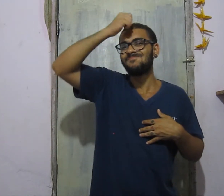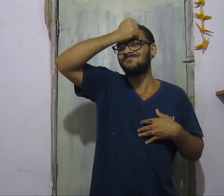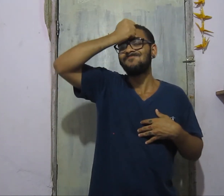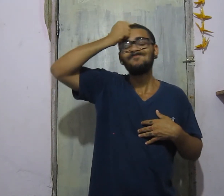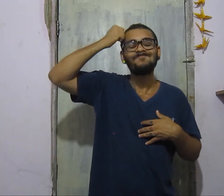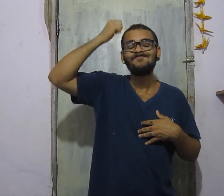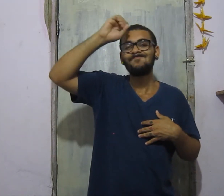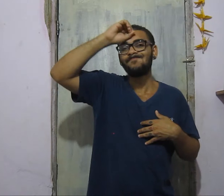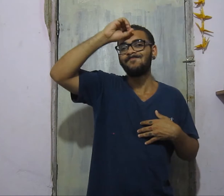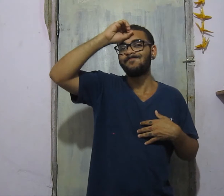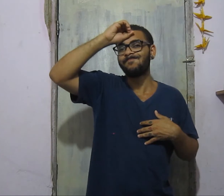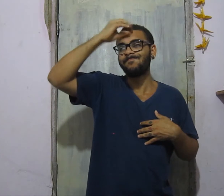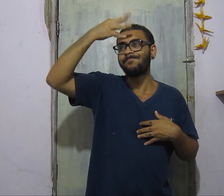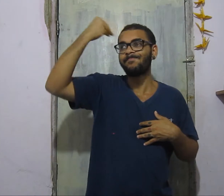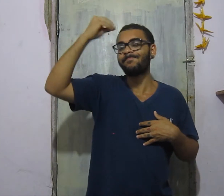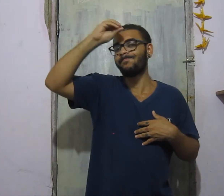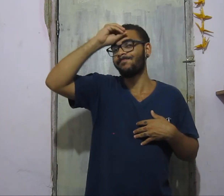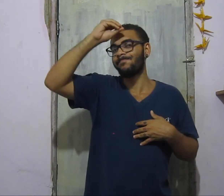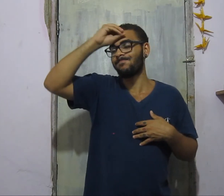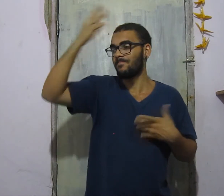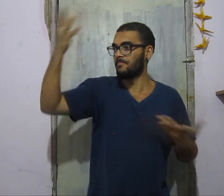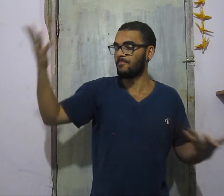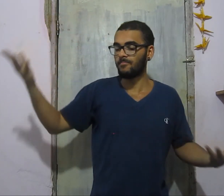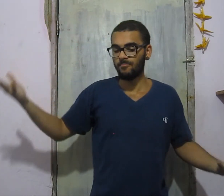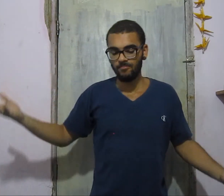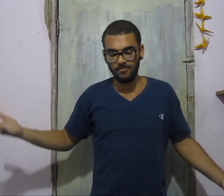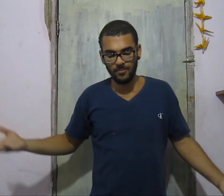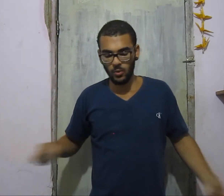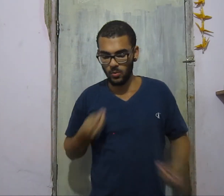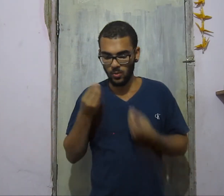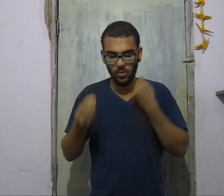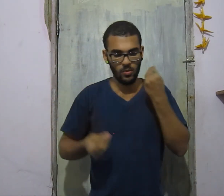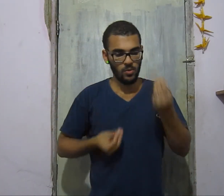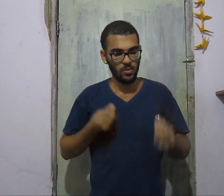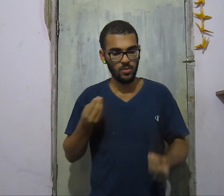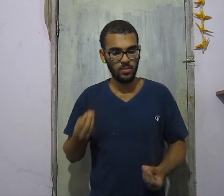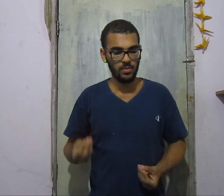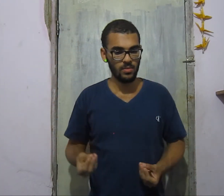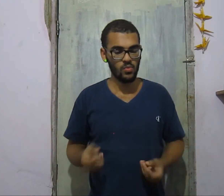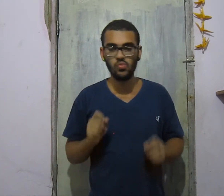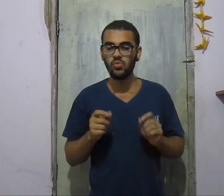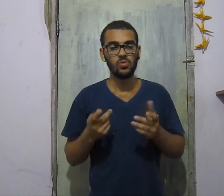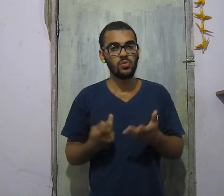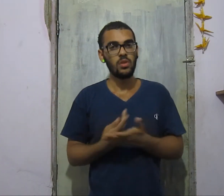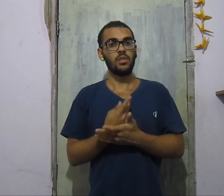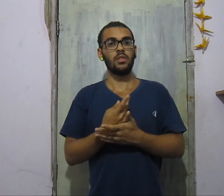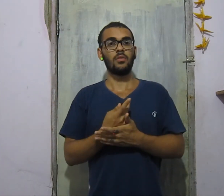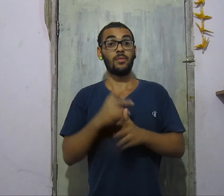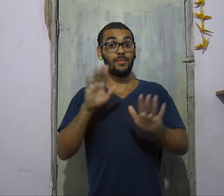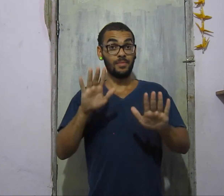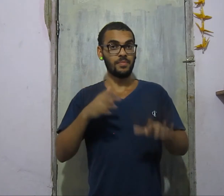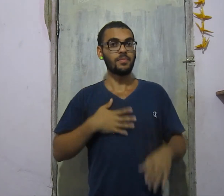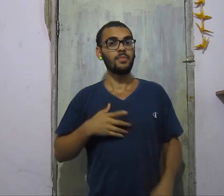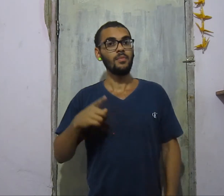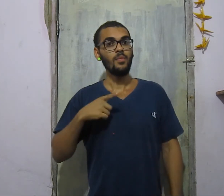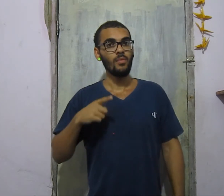é. E ela também não lembrava de nada. Ela falou: tô totalmente esquecida, não lembro de nada. O que que nós vamos fazer?